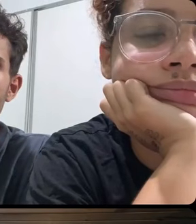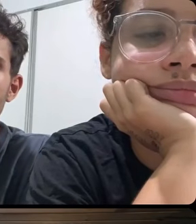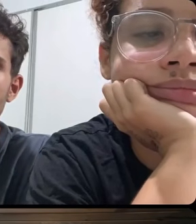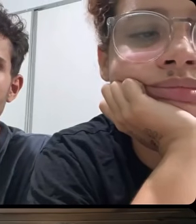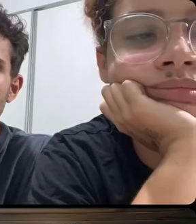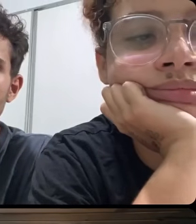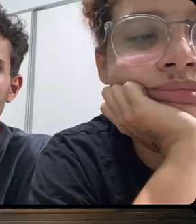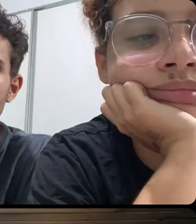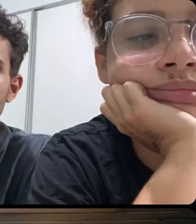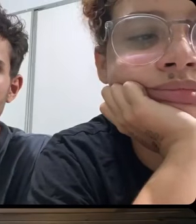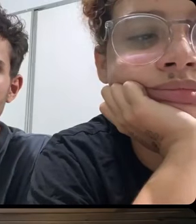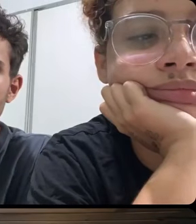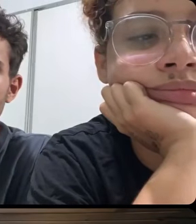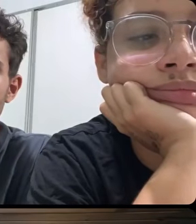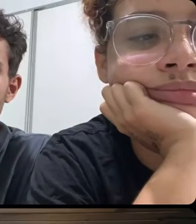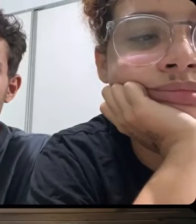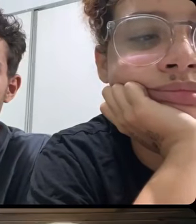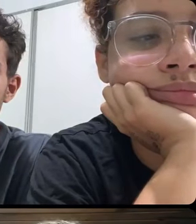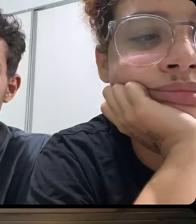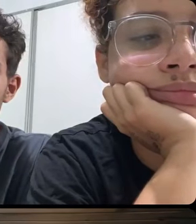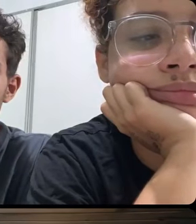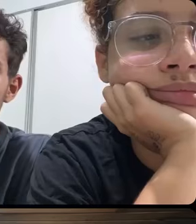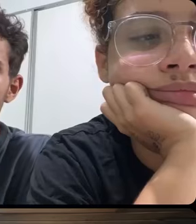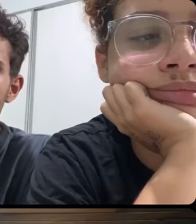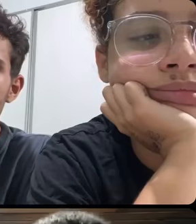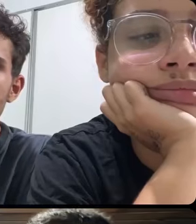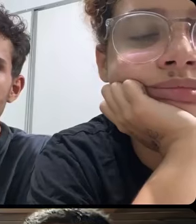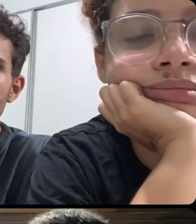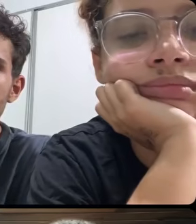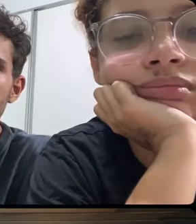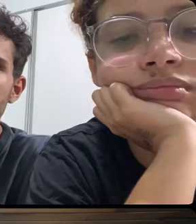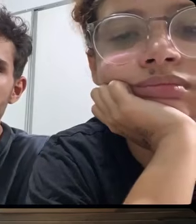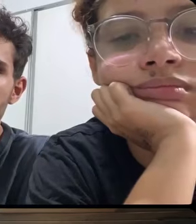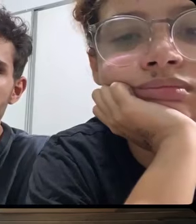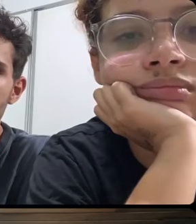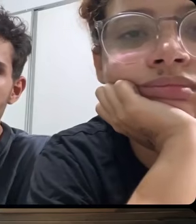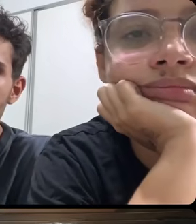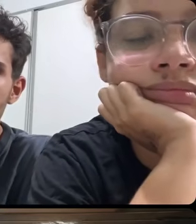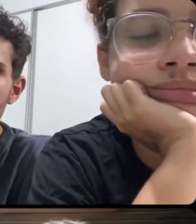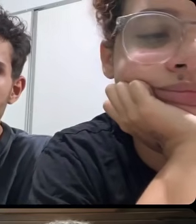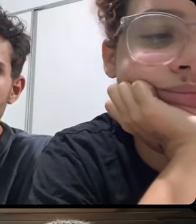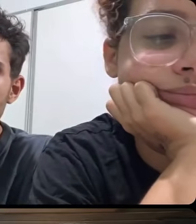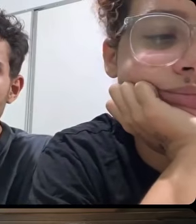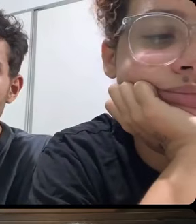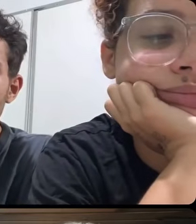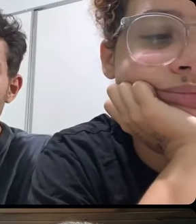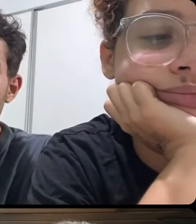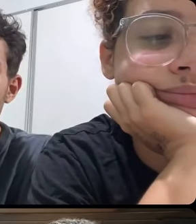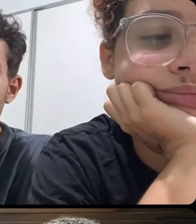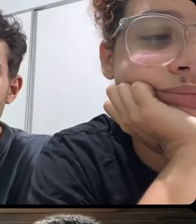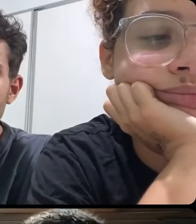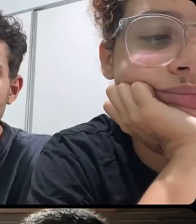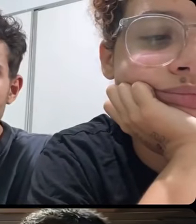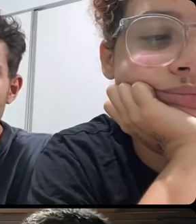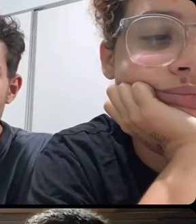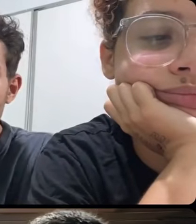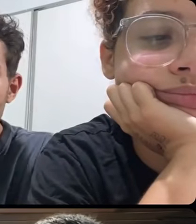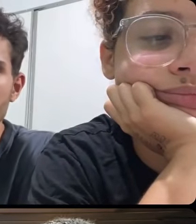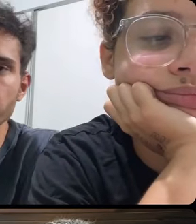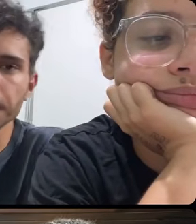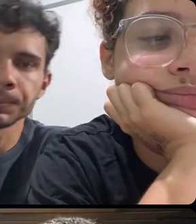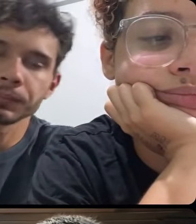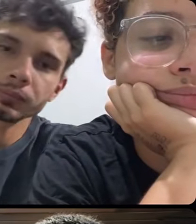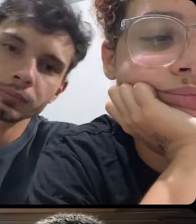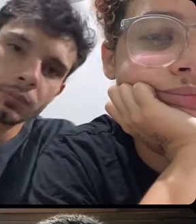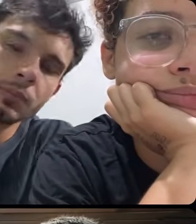poderem estar juntos. E se não tem um pai ou uma mãe que incentiva, vai você mesmo, entende? Vai você, vai, né? E vai, entende? A gente